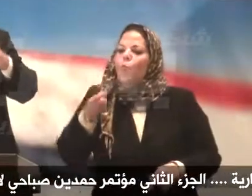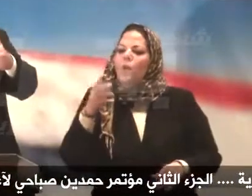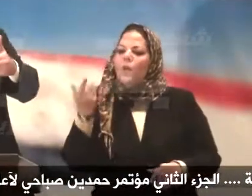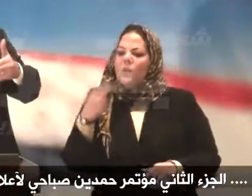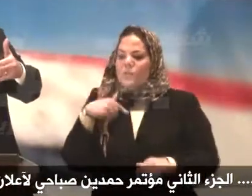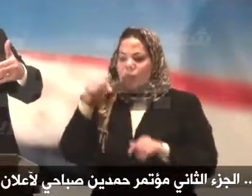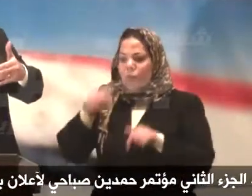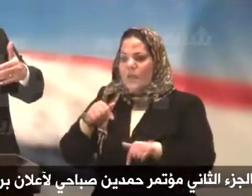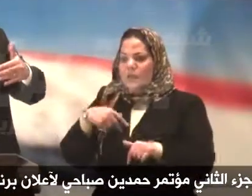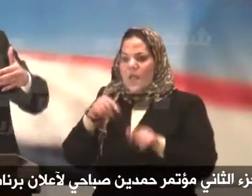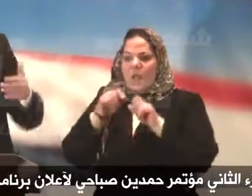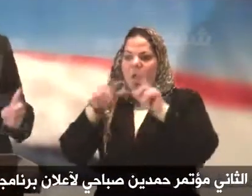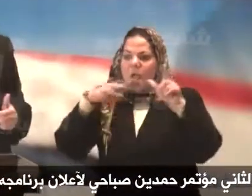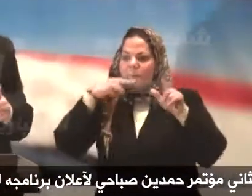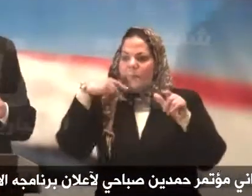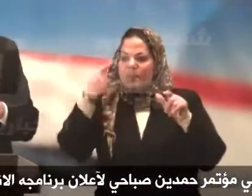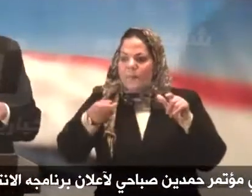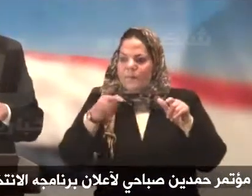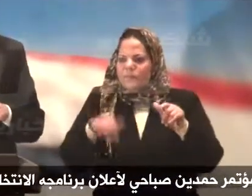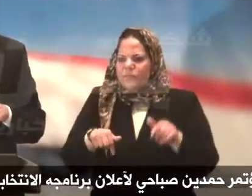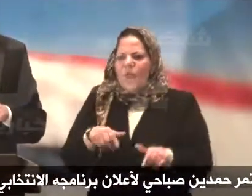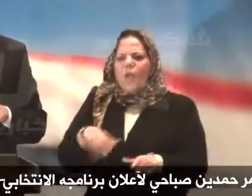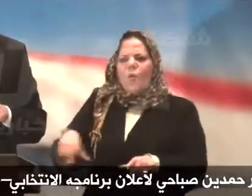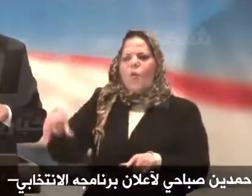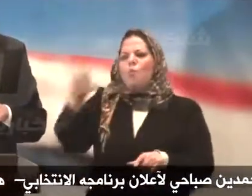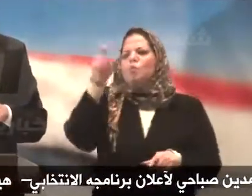ان وقت اعلانه هو وقت النقاش معاه.